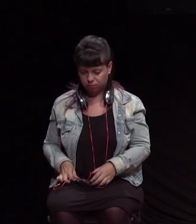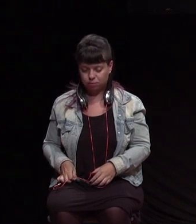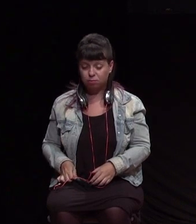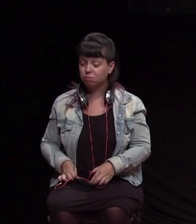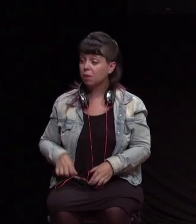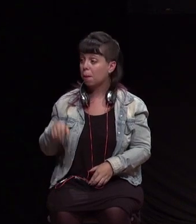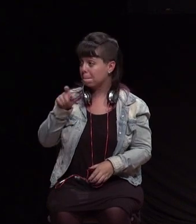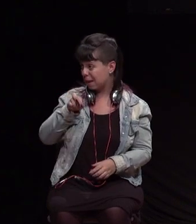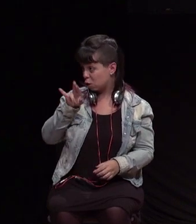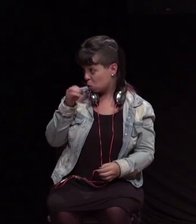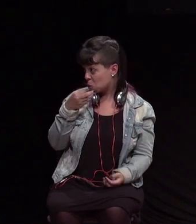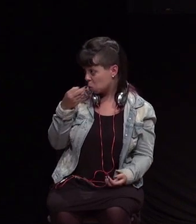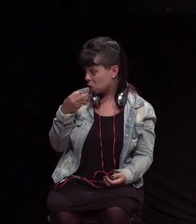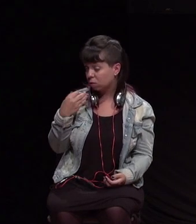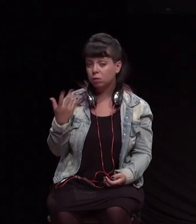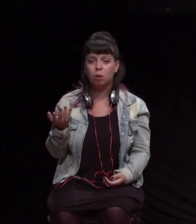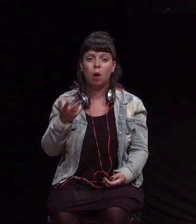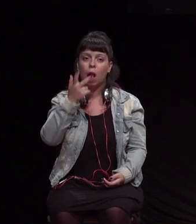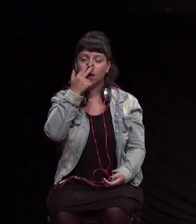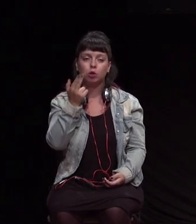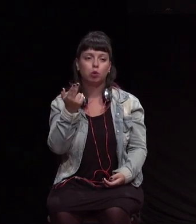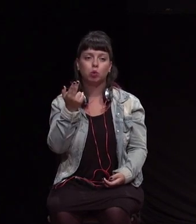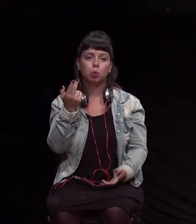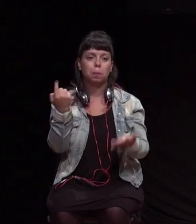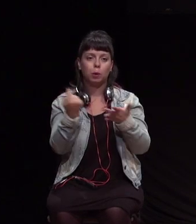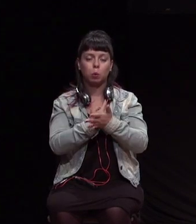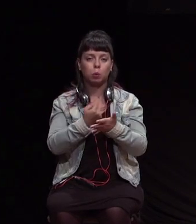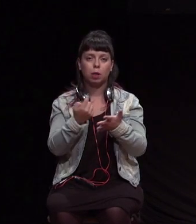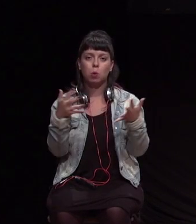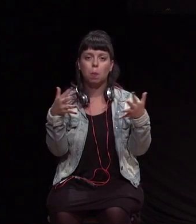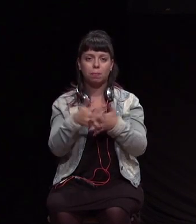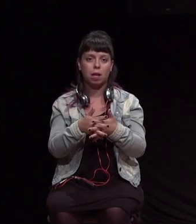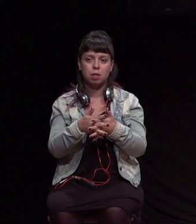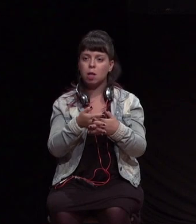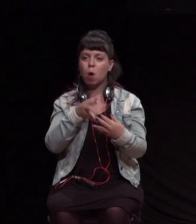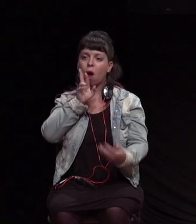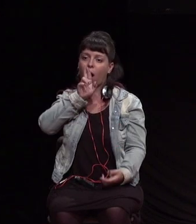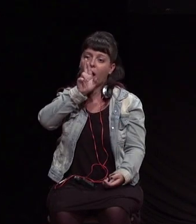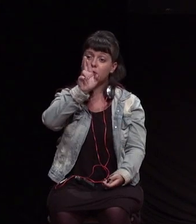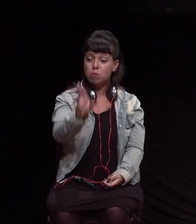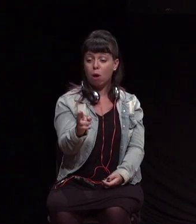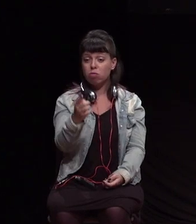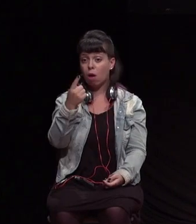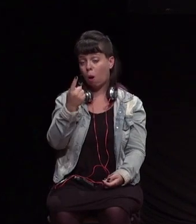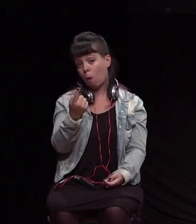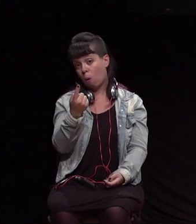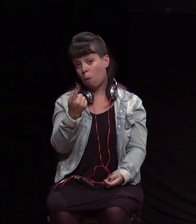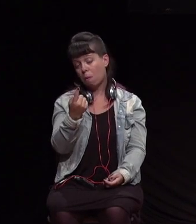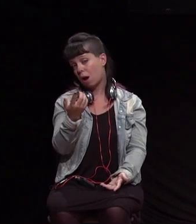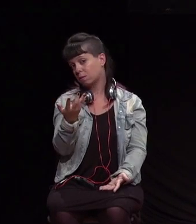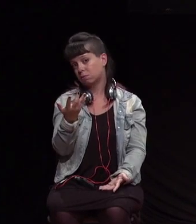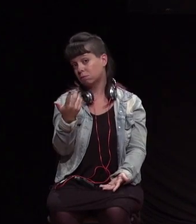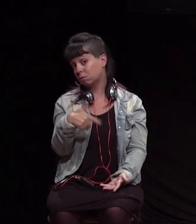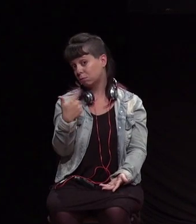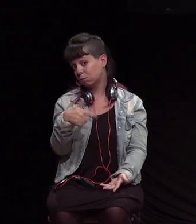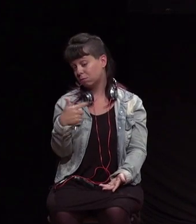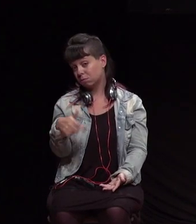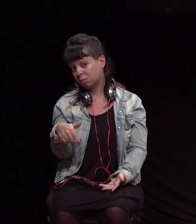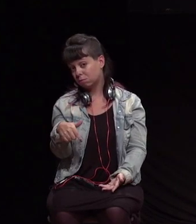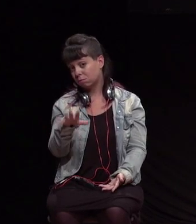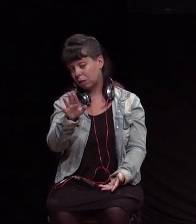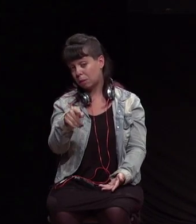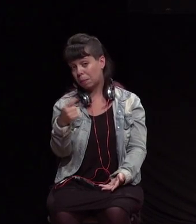Bom, eu acho que é uma questão ampla, complexa, né? Eu não tenho, evidentemente, uma resposta definitiva para isso. Eu acho que, em primeiro lugar,